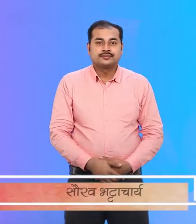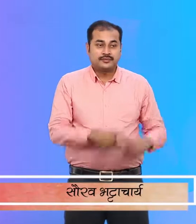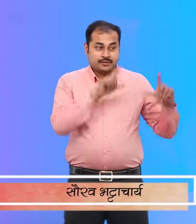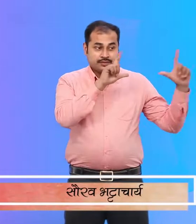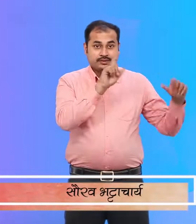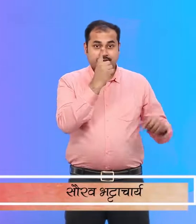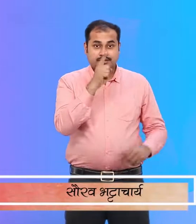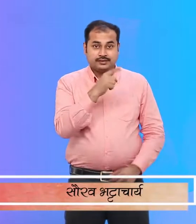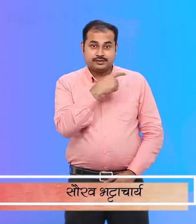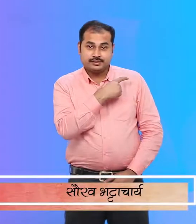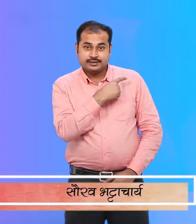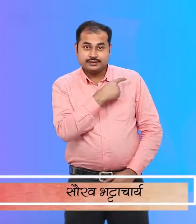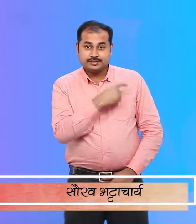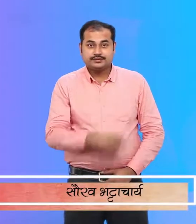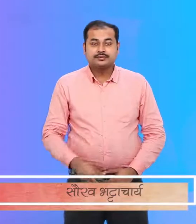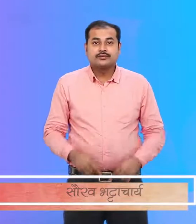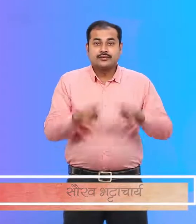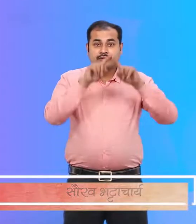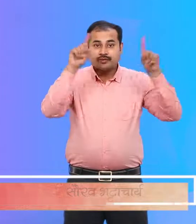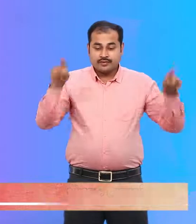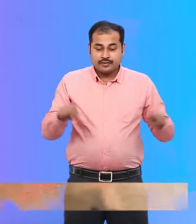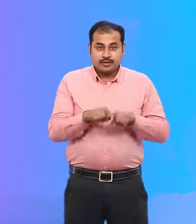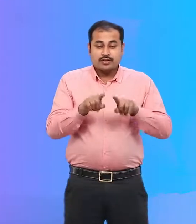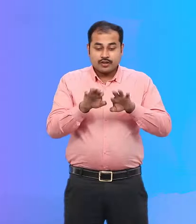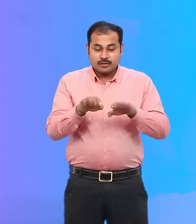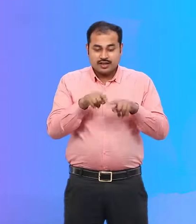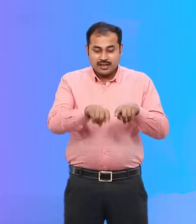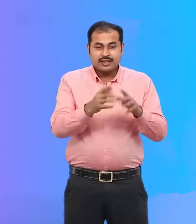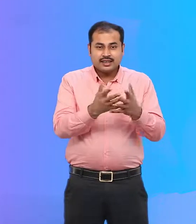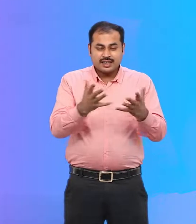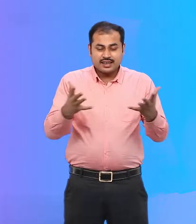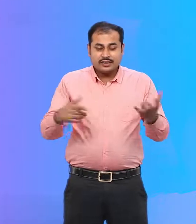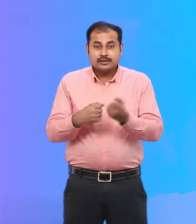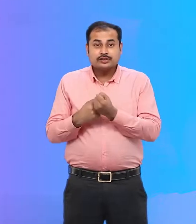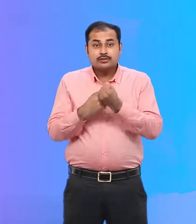कि पहले चित्र में सहायक उपकरणों सहित एक कंप्यूटर दिखाया गया है